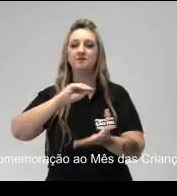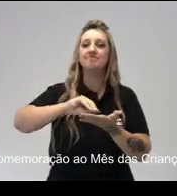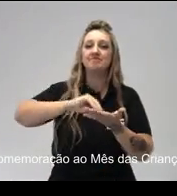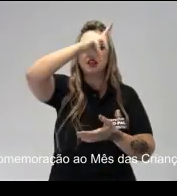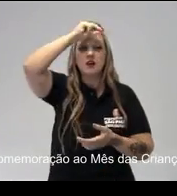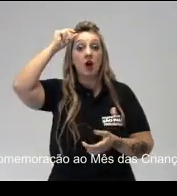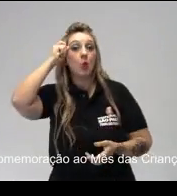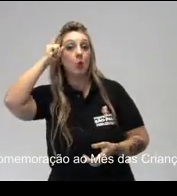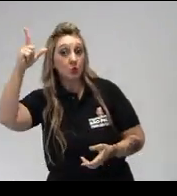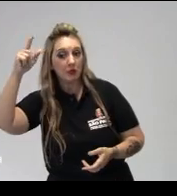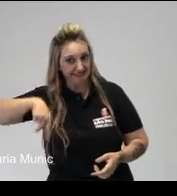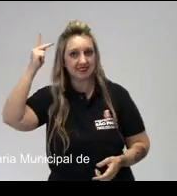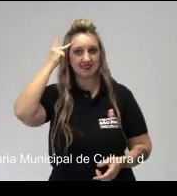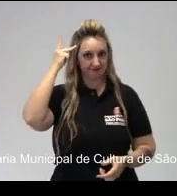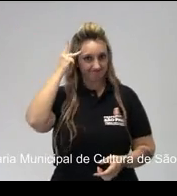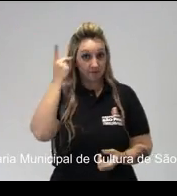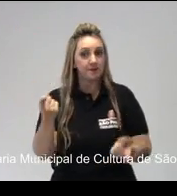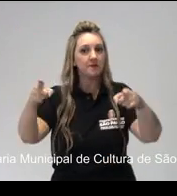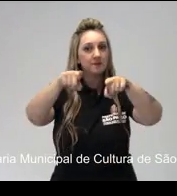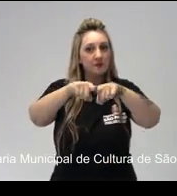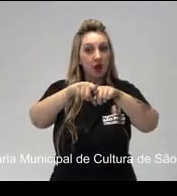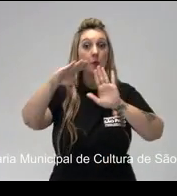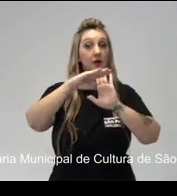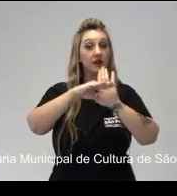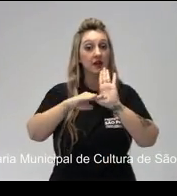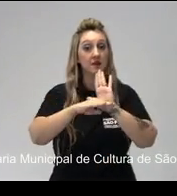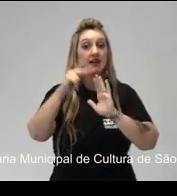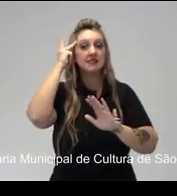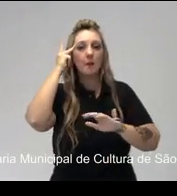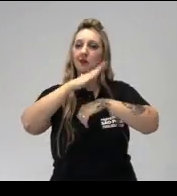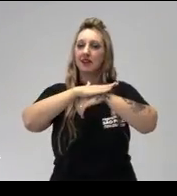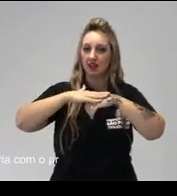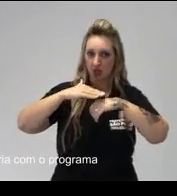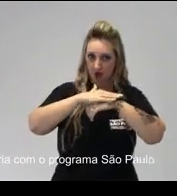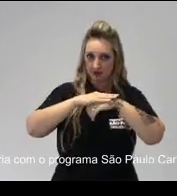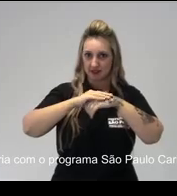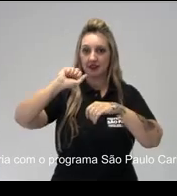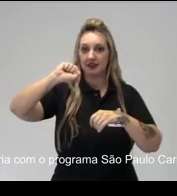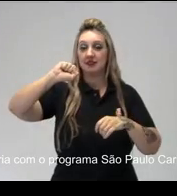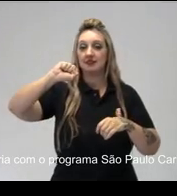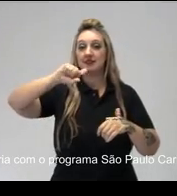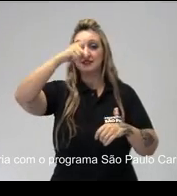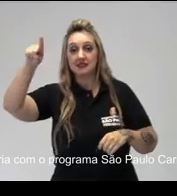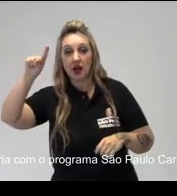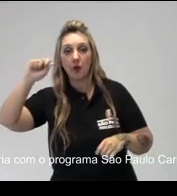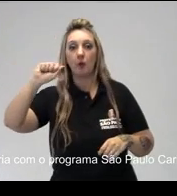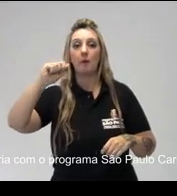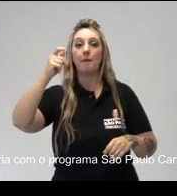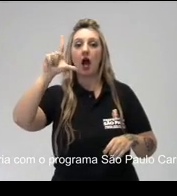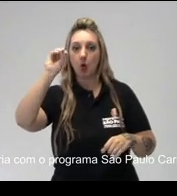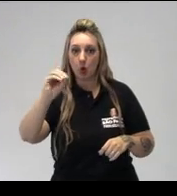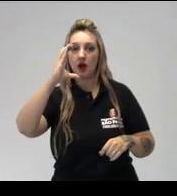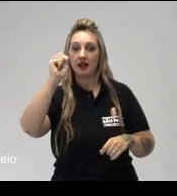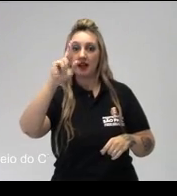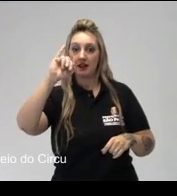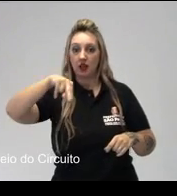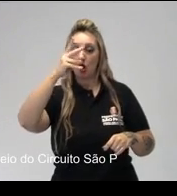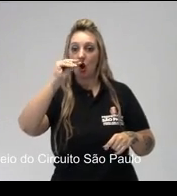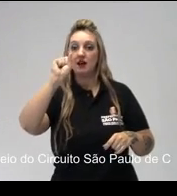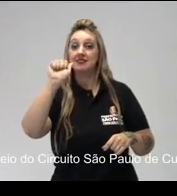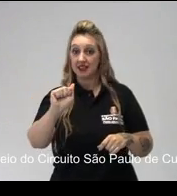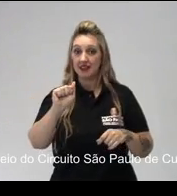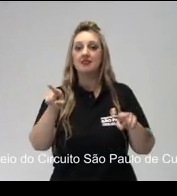Mês das Crianças, a Secretaria Municipal de Cultura de São Paulo, em parceria com o programa São Paulo Carinhosa e